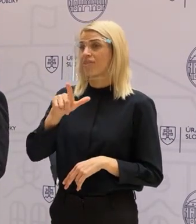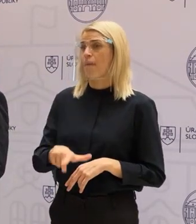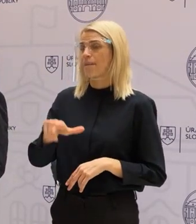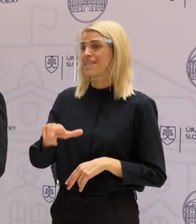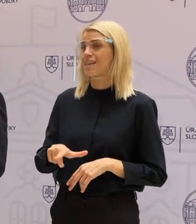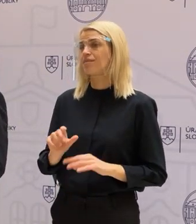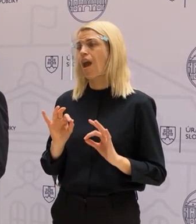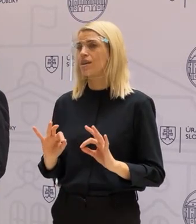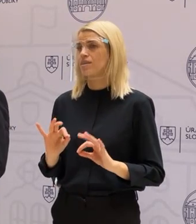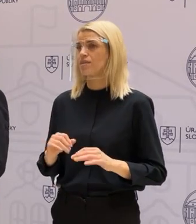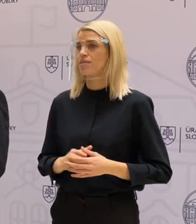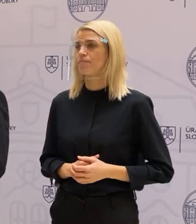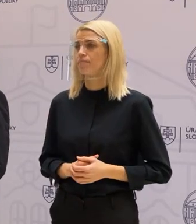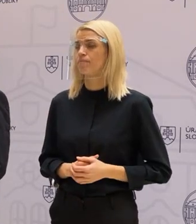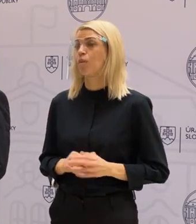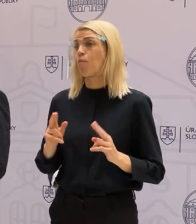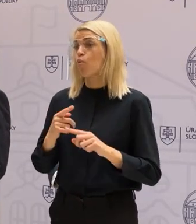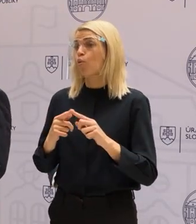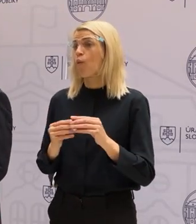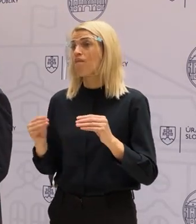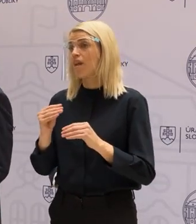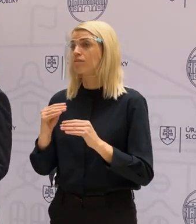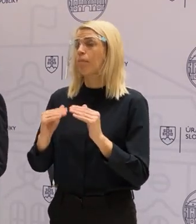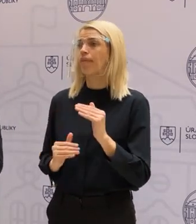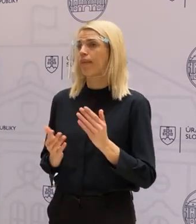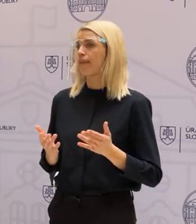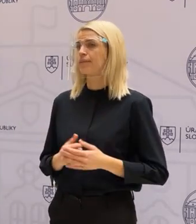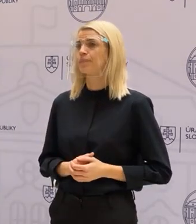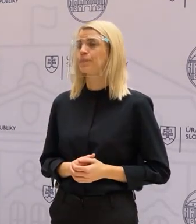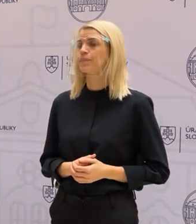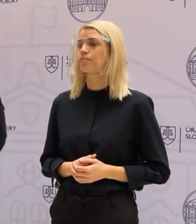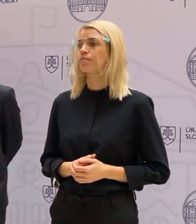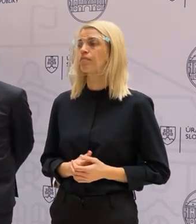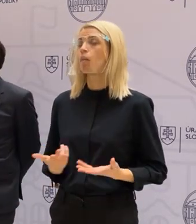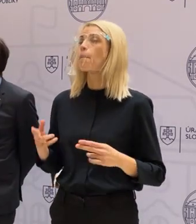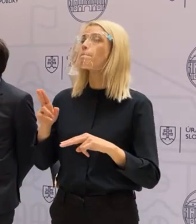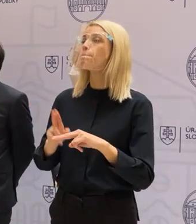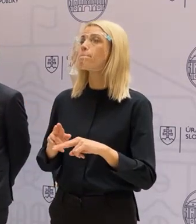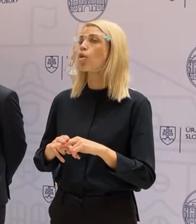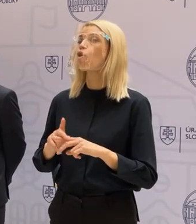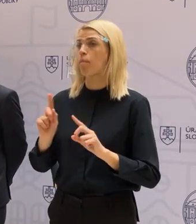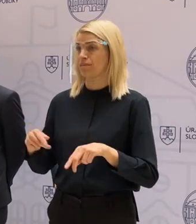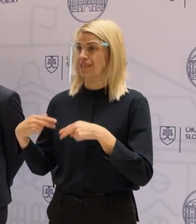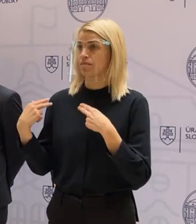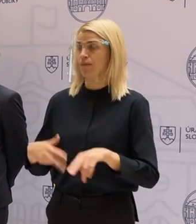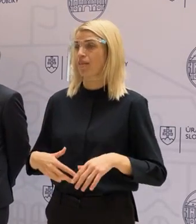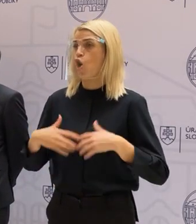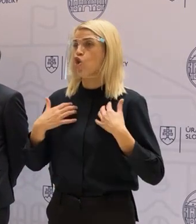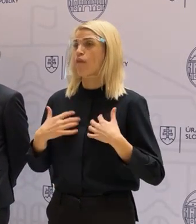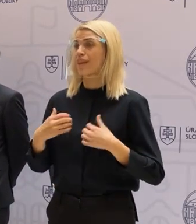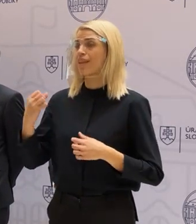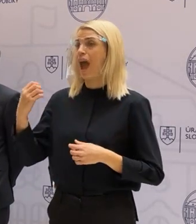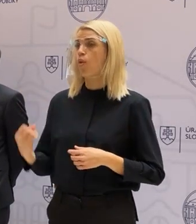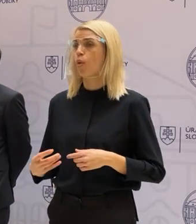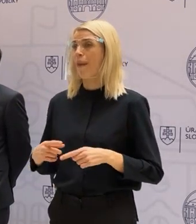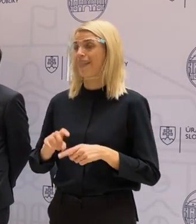približne 2 mesiace, možno niečo viac, možno menej. Potom sa očakáva návrat COVID-automatu regionálneho, alebo je